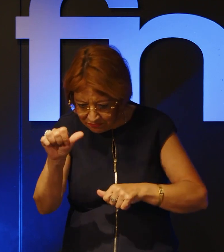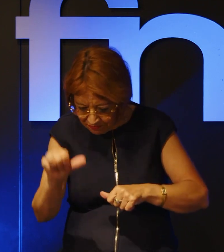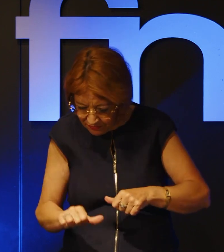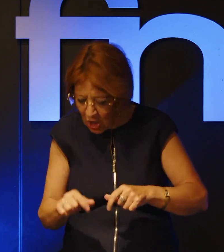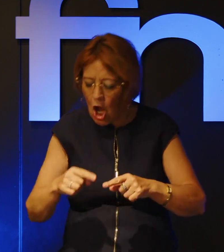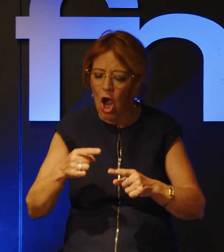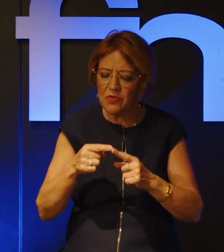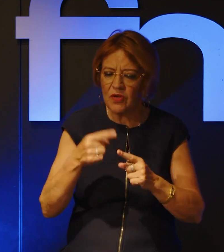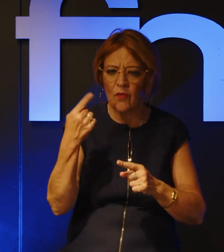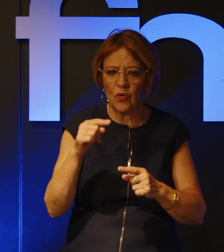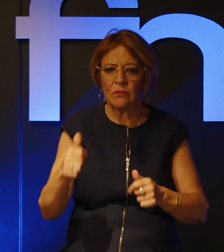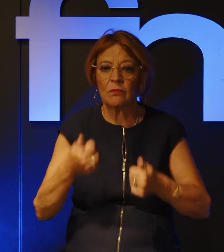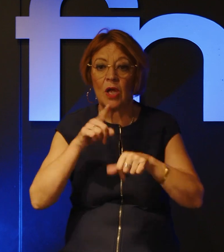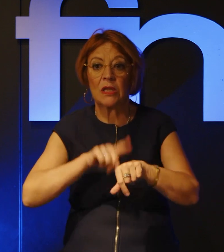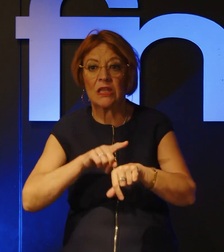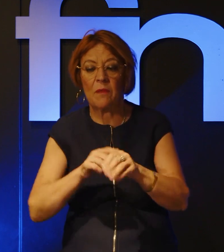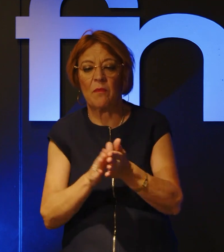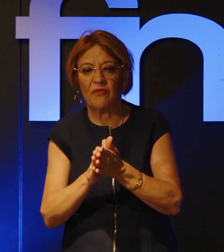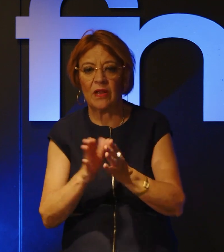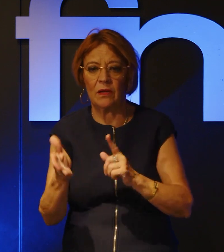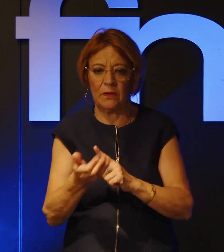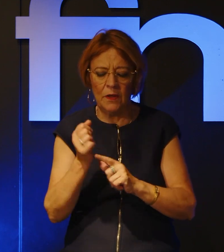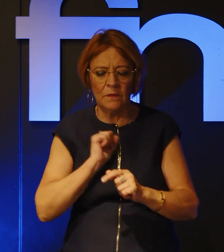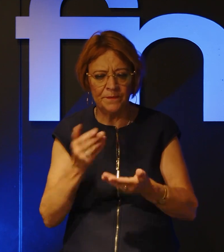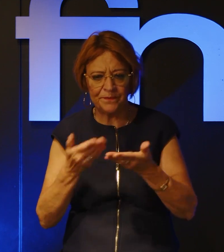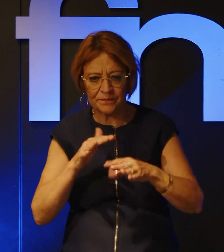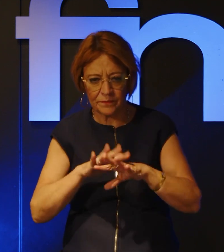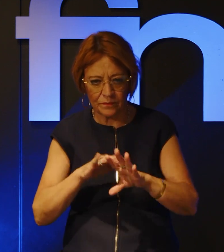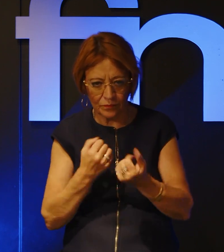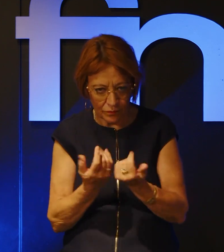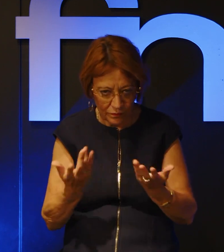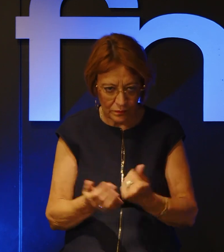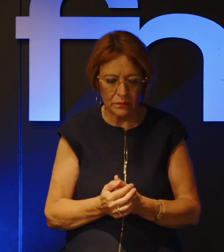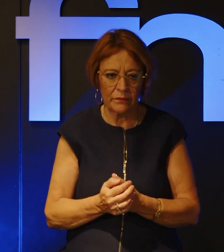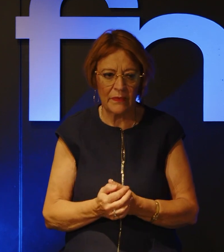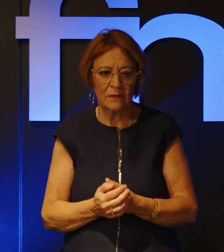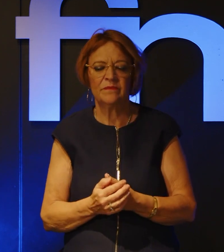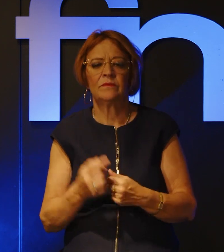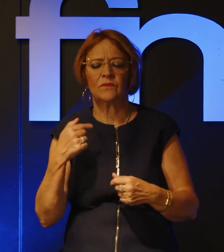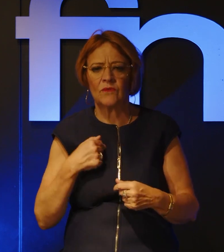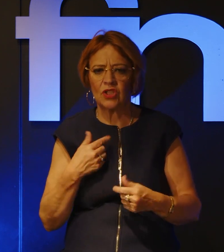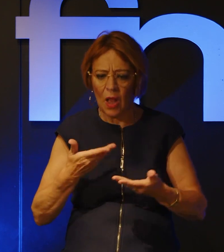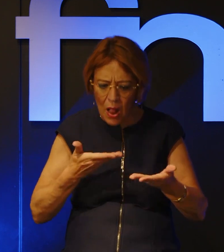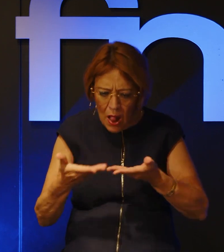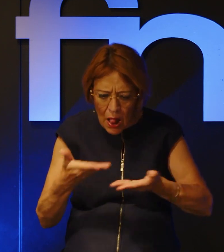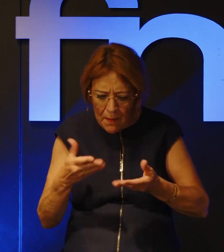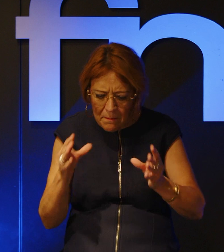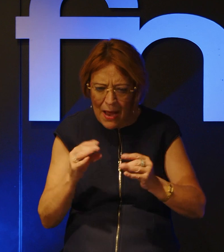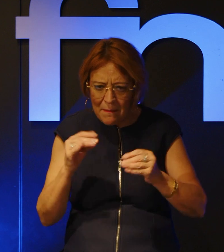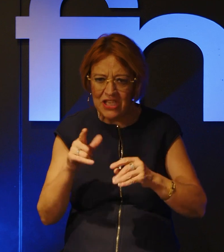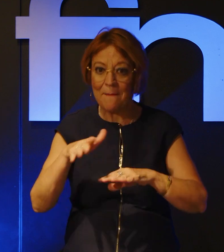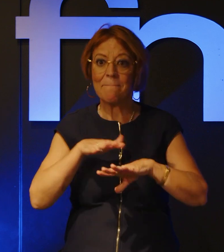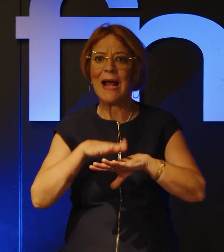objetivo optimizar o tempo com que estamos a interagir com a rede social portanto à medida que vamos interagindo o